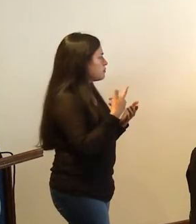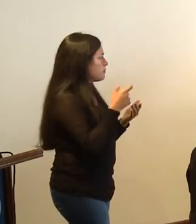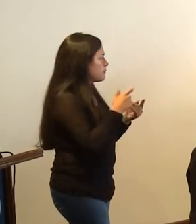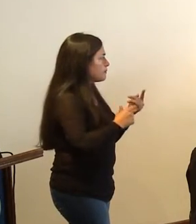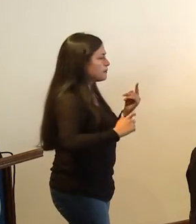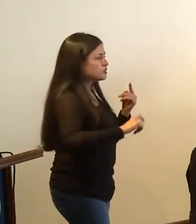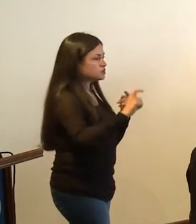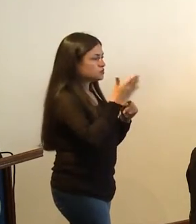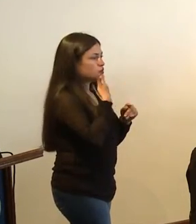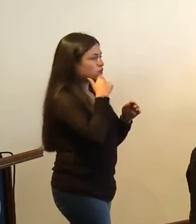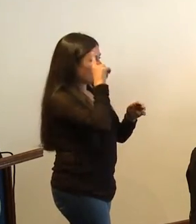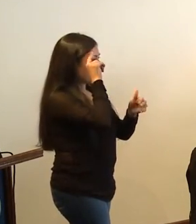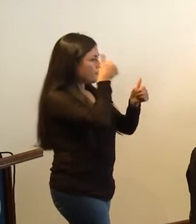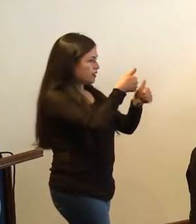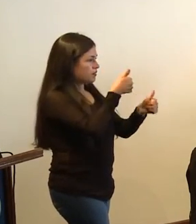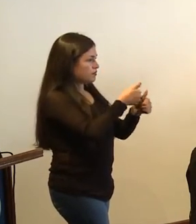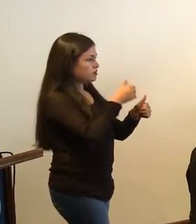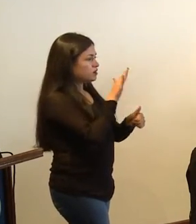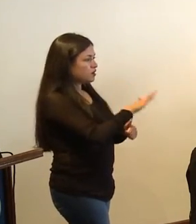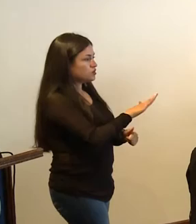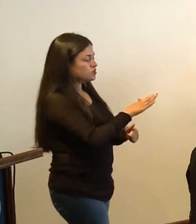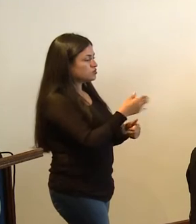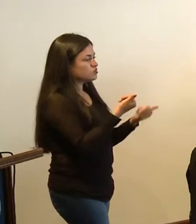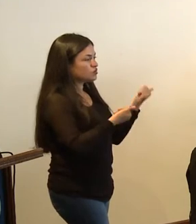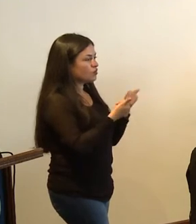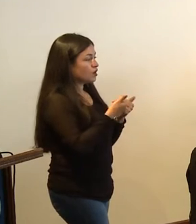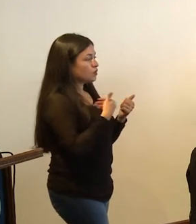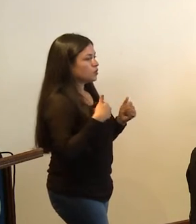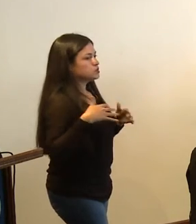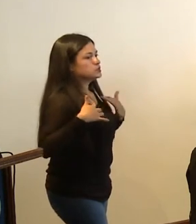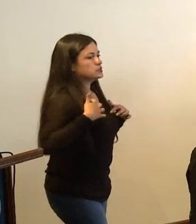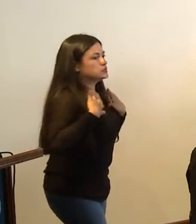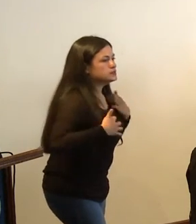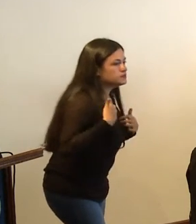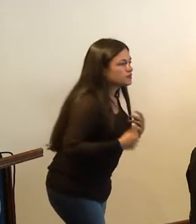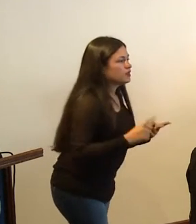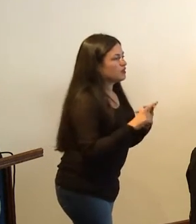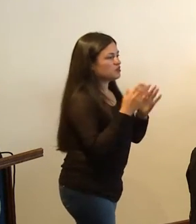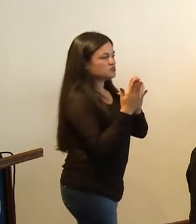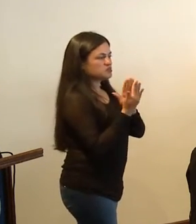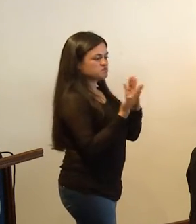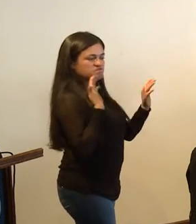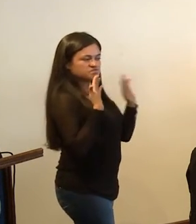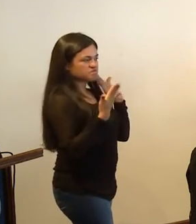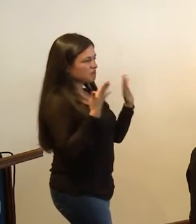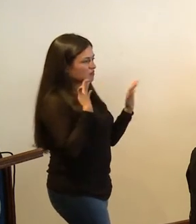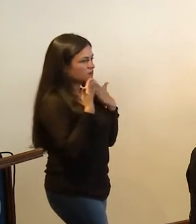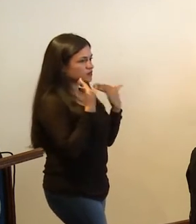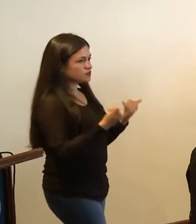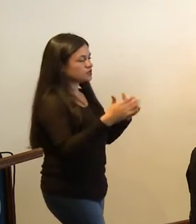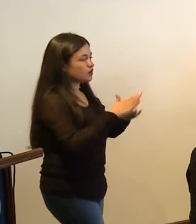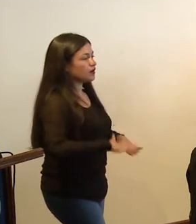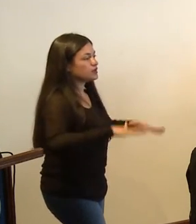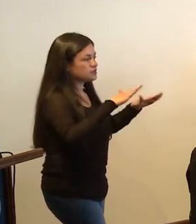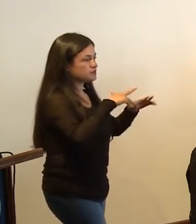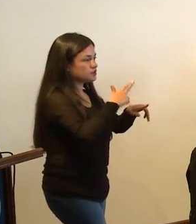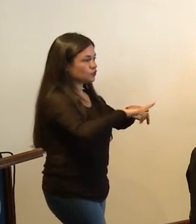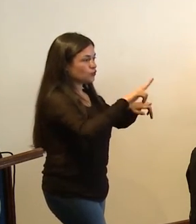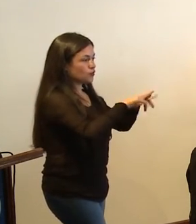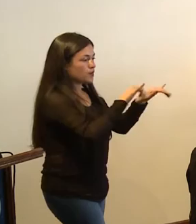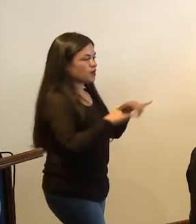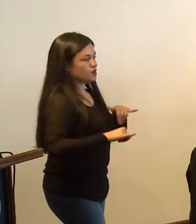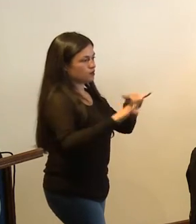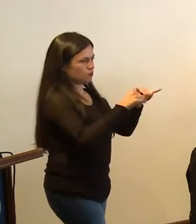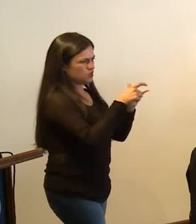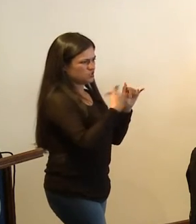actores paramilitares es precisamente sembrar el miedo, la desconfianza, y entonces ve, hoy también se ha vuelto un lugar común, pero en el cual estoy de acuerdo,